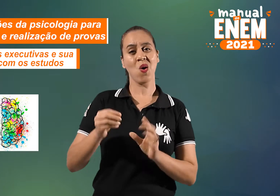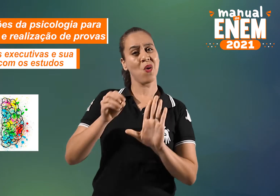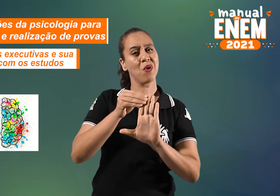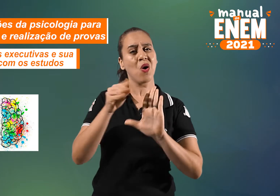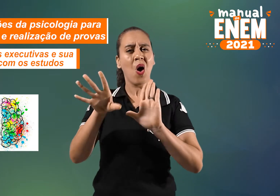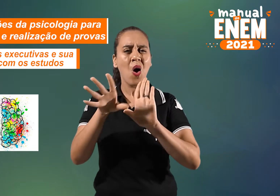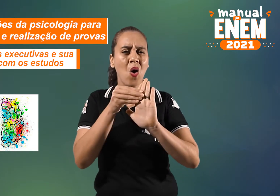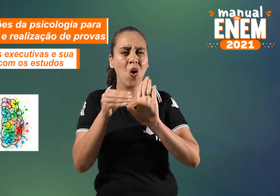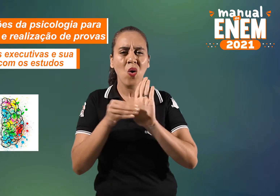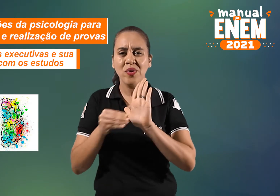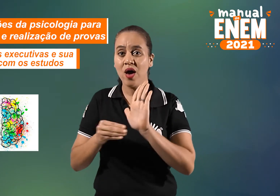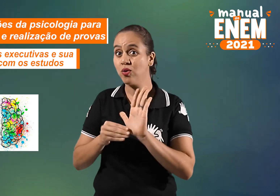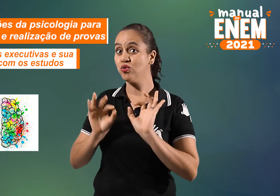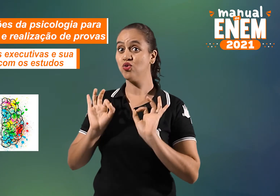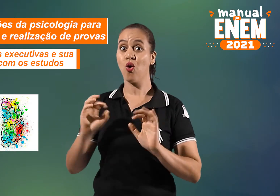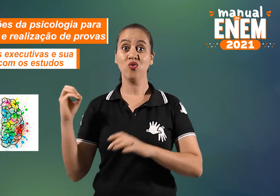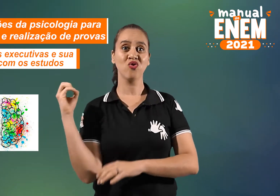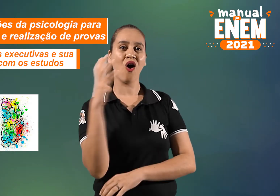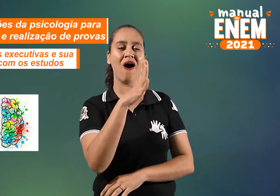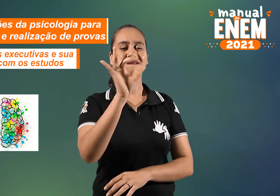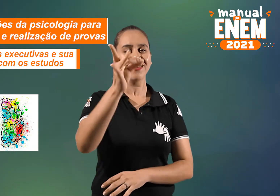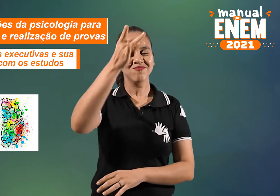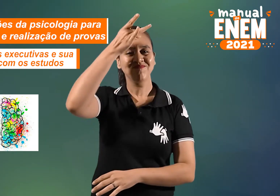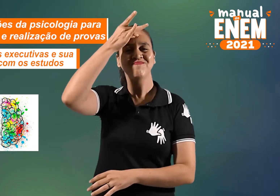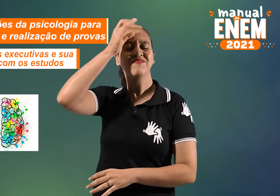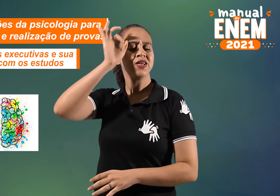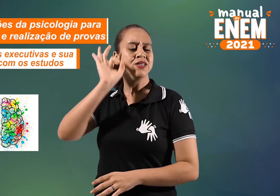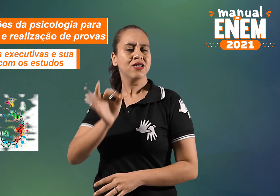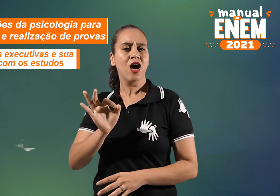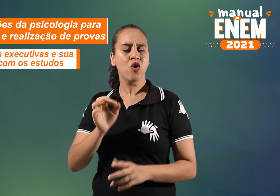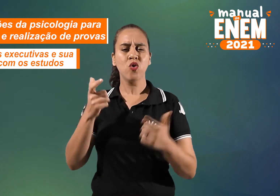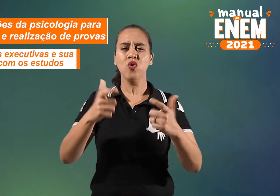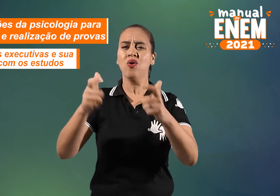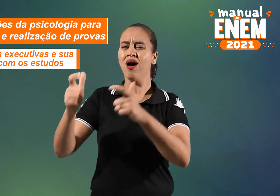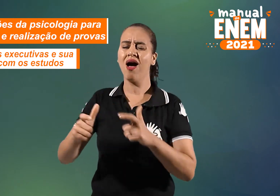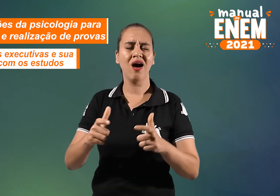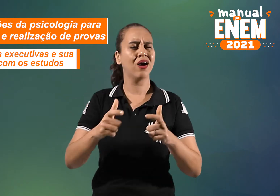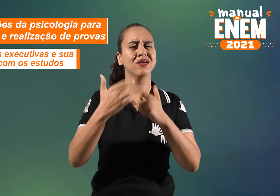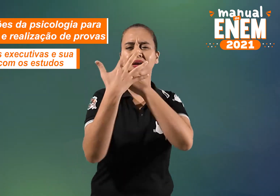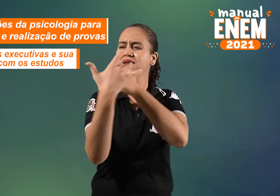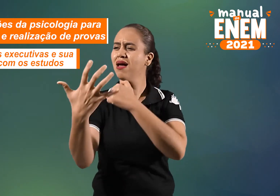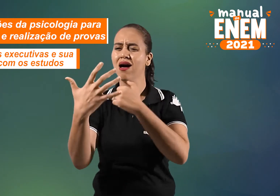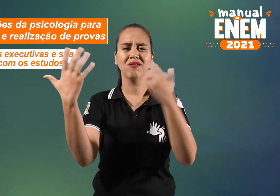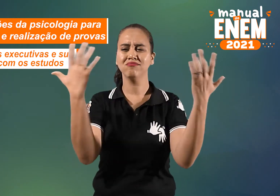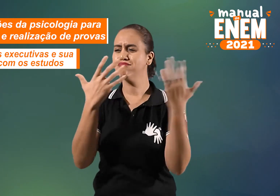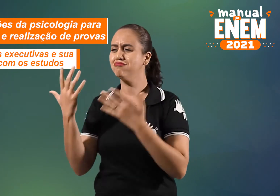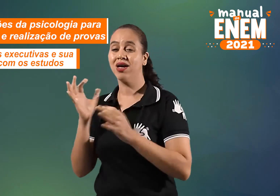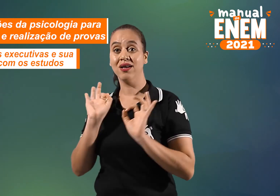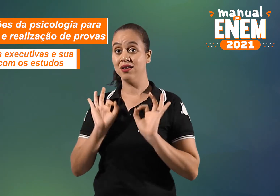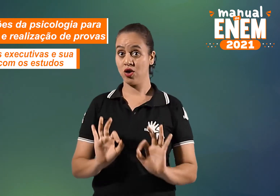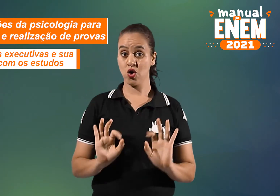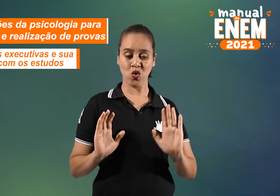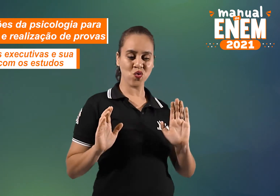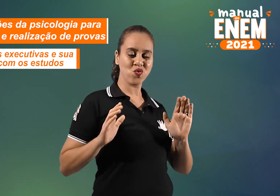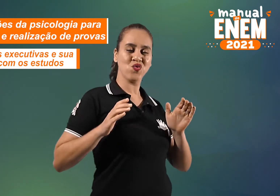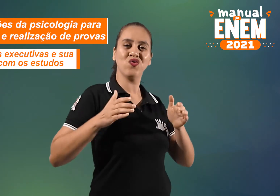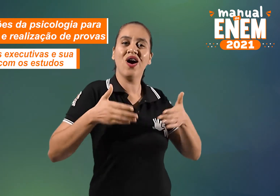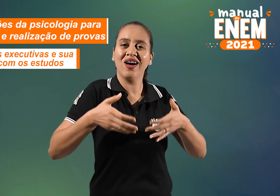conteúdos novos, pela capacidade de se concentrar em ambientes com muitos estímulos e pelo direcionamento e ajustamento